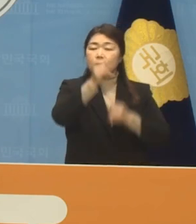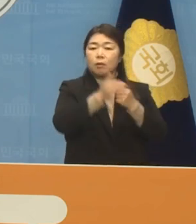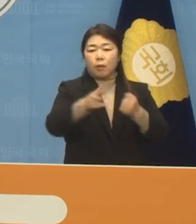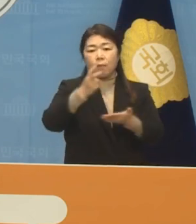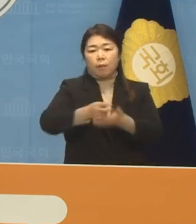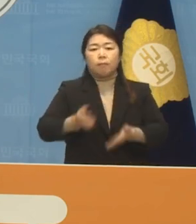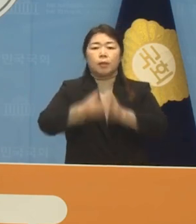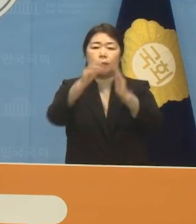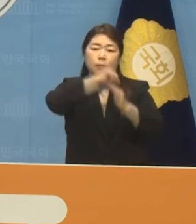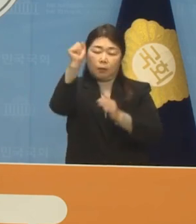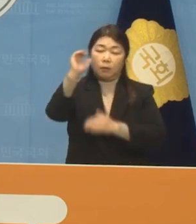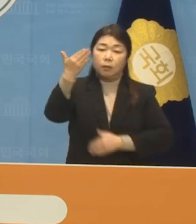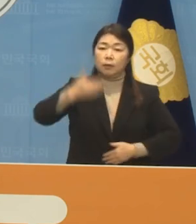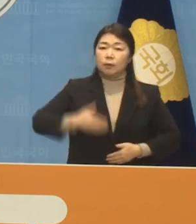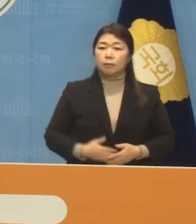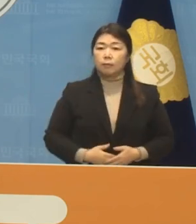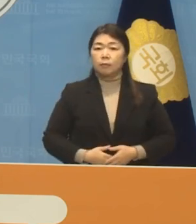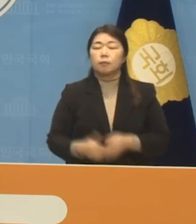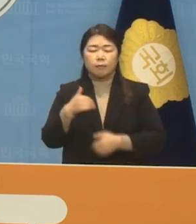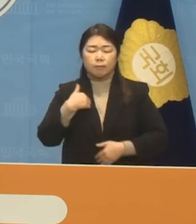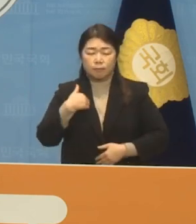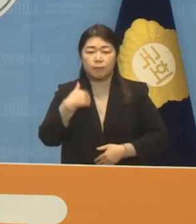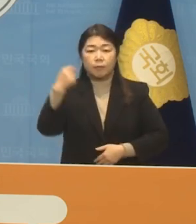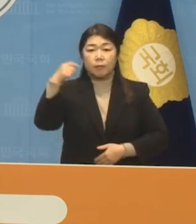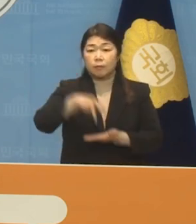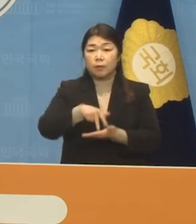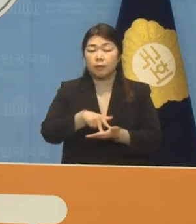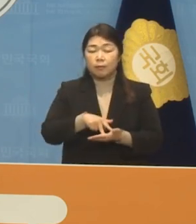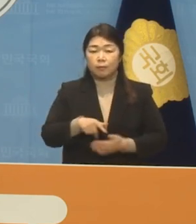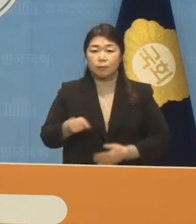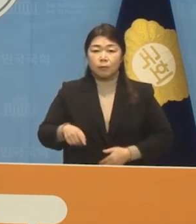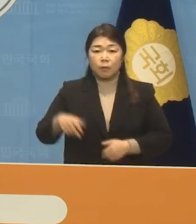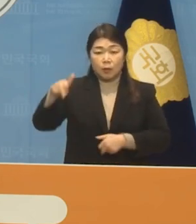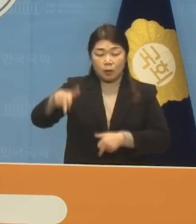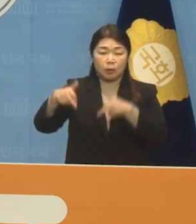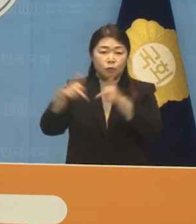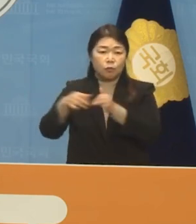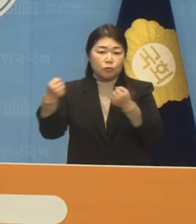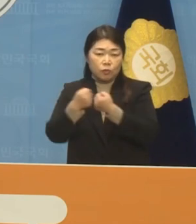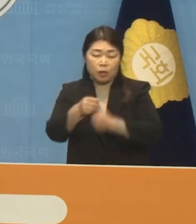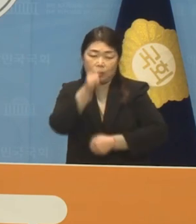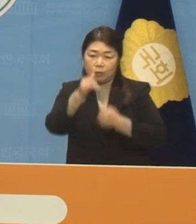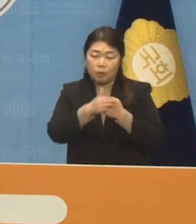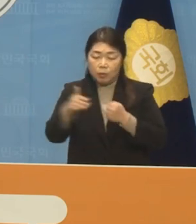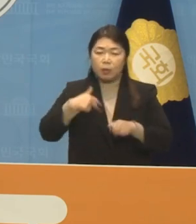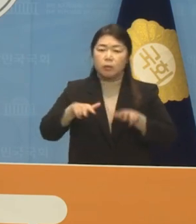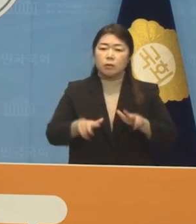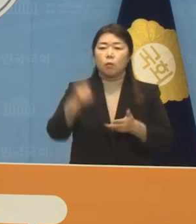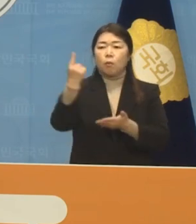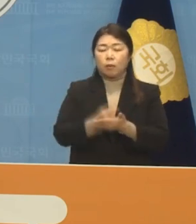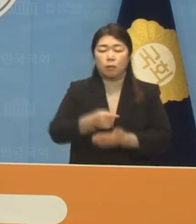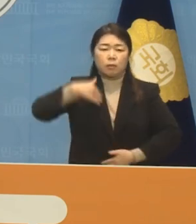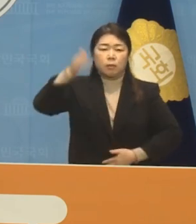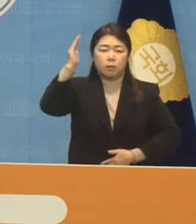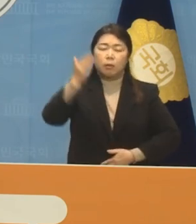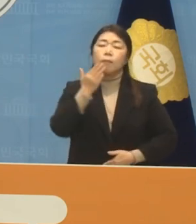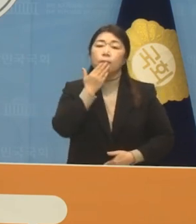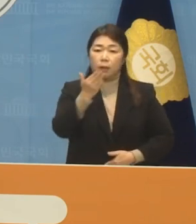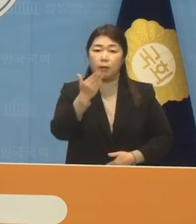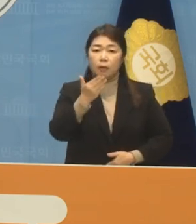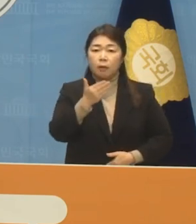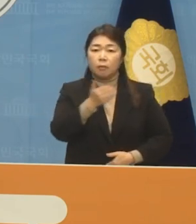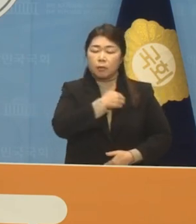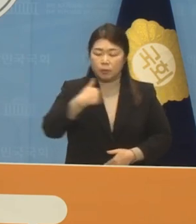만들어진 결과입니다. 저는 그래서 감히 작년에 투쟁이 있었기 때문에 제가 지금 이 자리에 설 수 있었다고